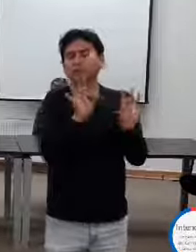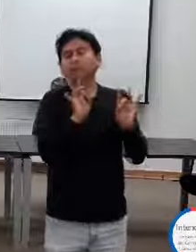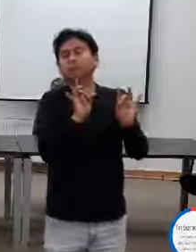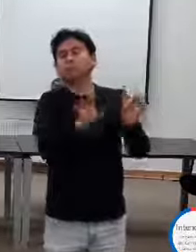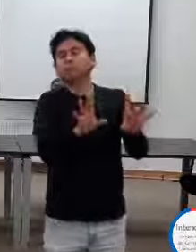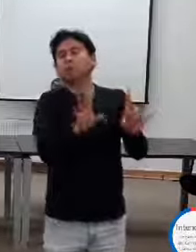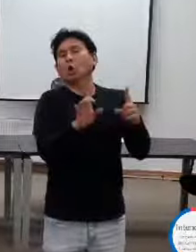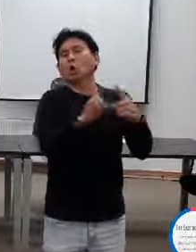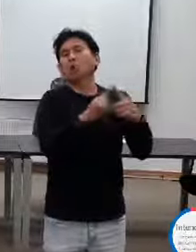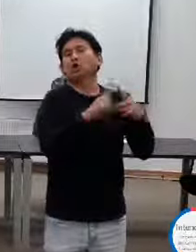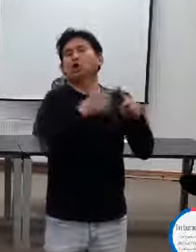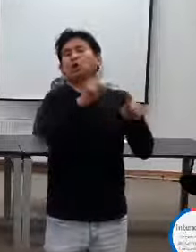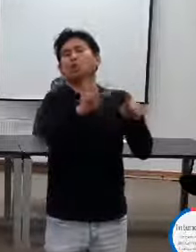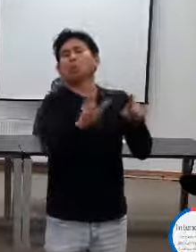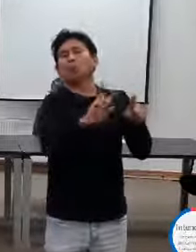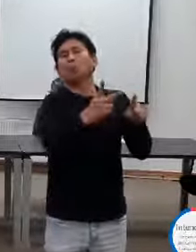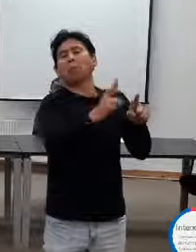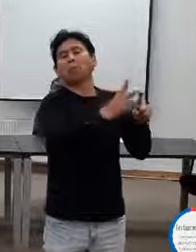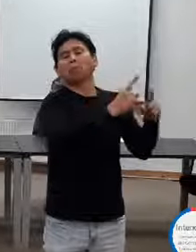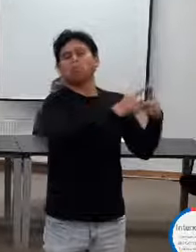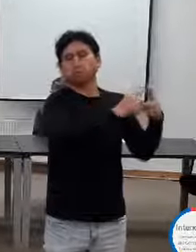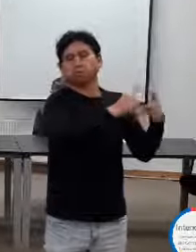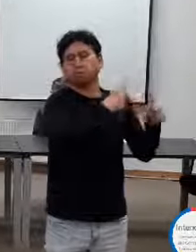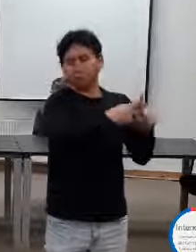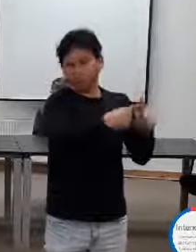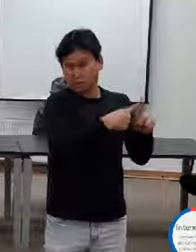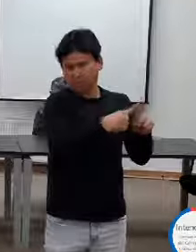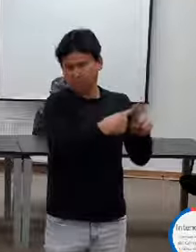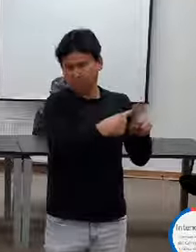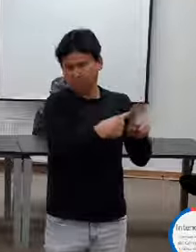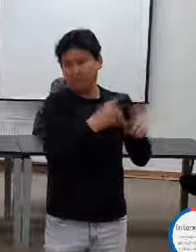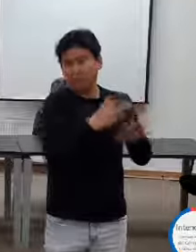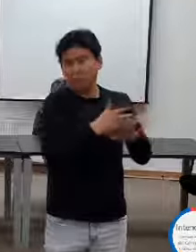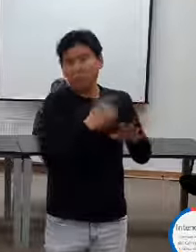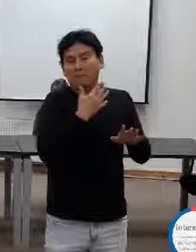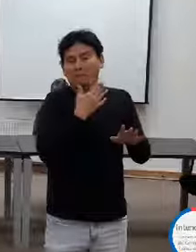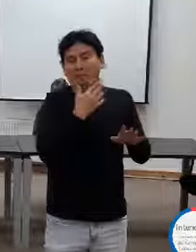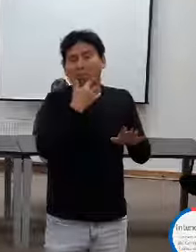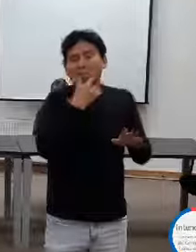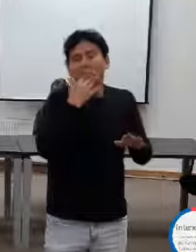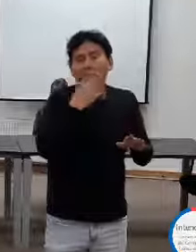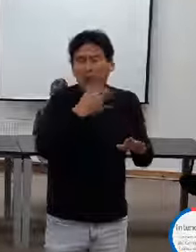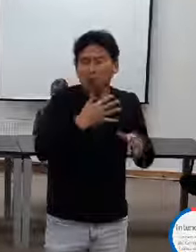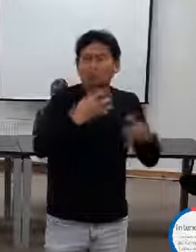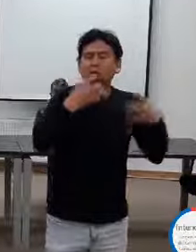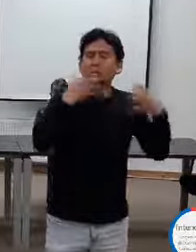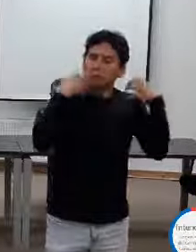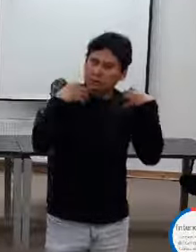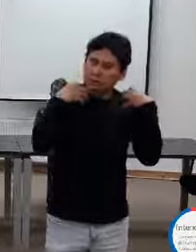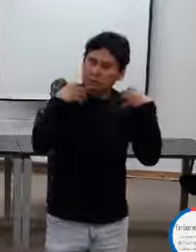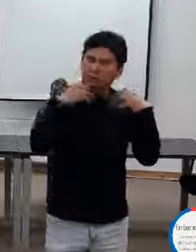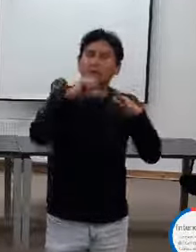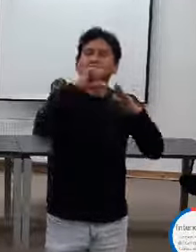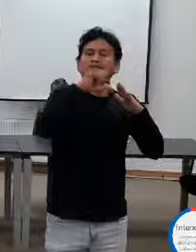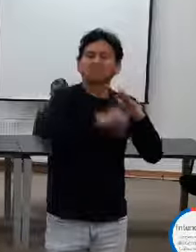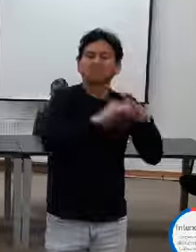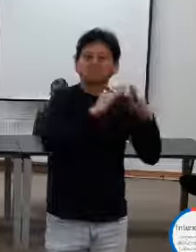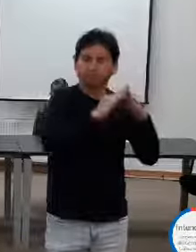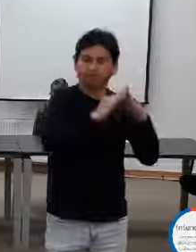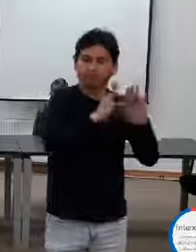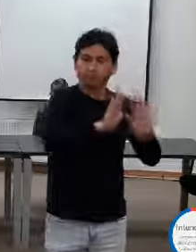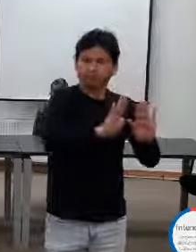contacto de otro contacto positivo, entonces, ante la menor duda y por responsabilidad, se tomó la